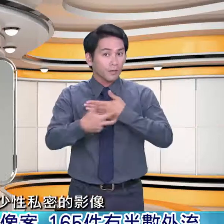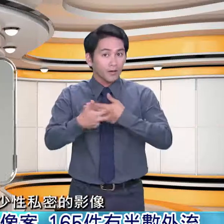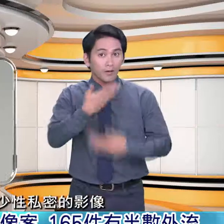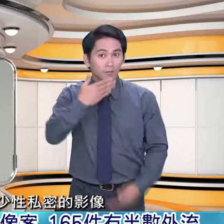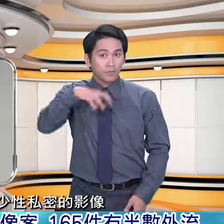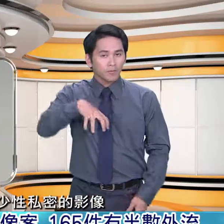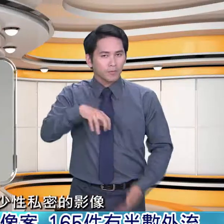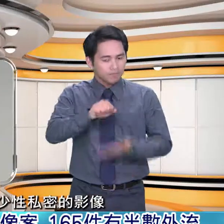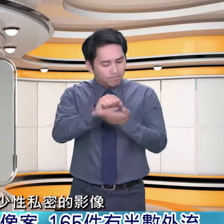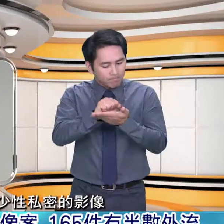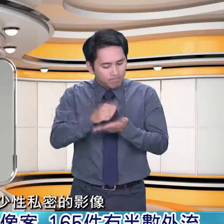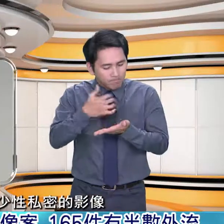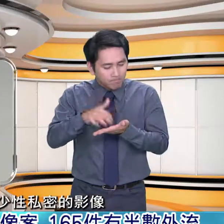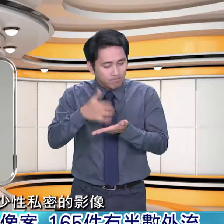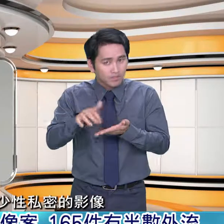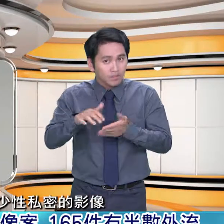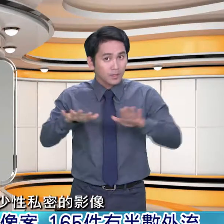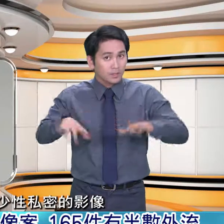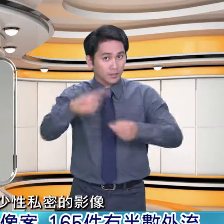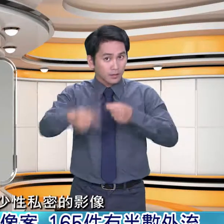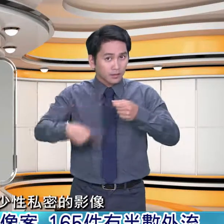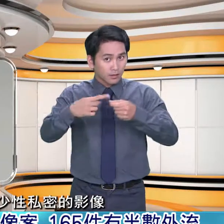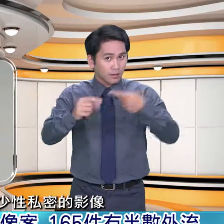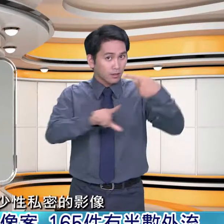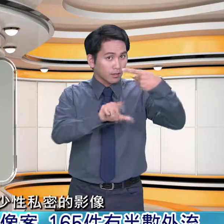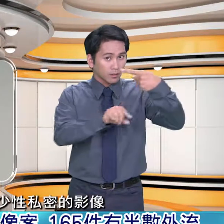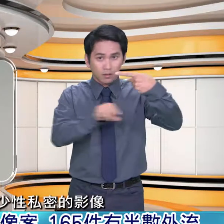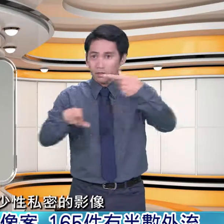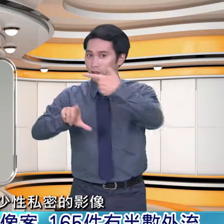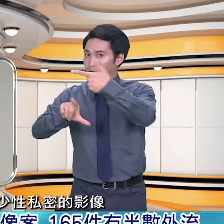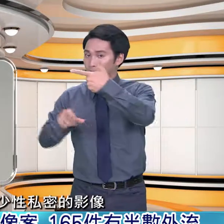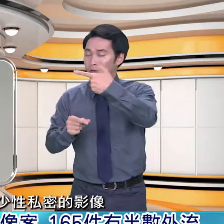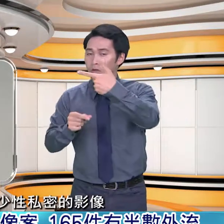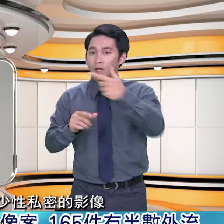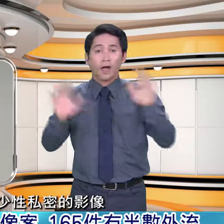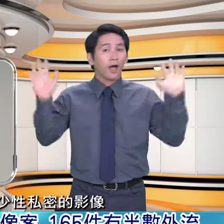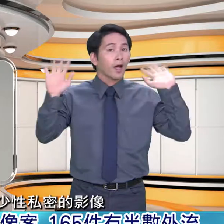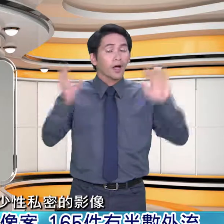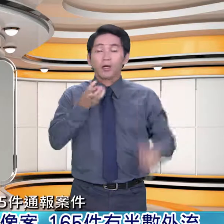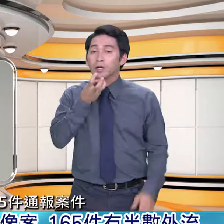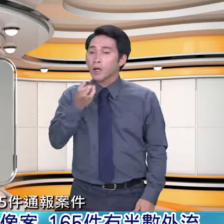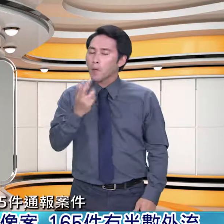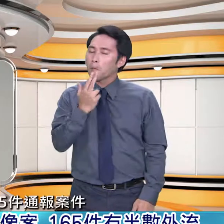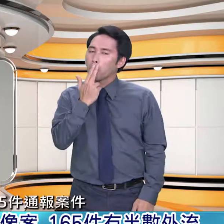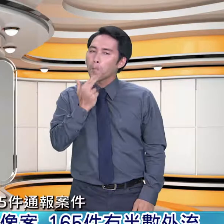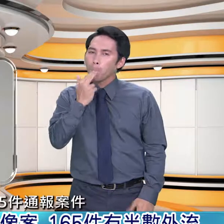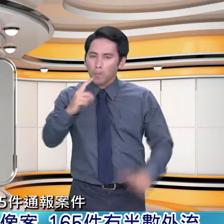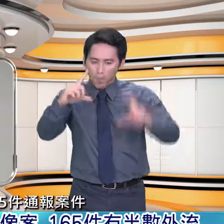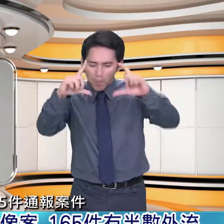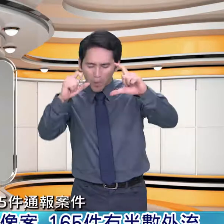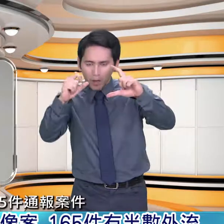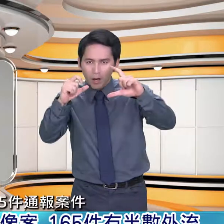卫福部统计，散布儿涉性私密的影像，今年上半年就